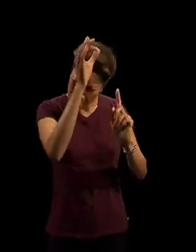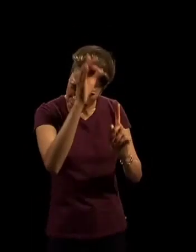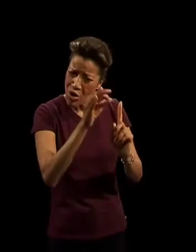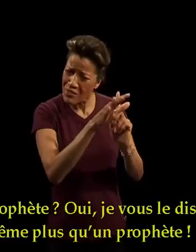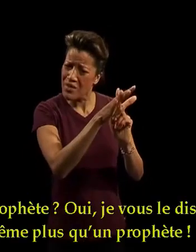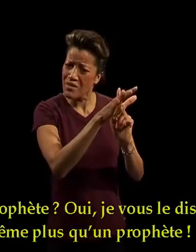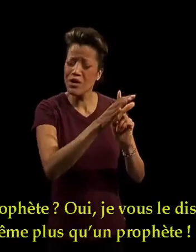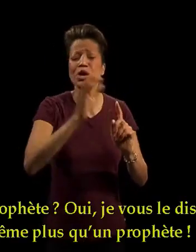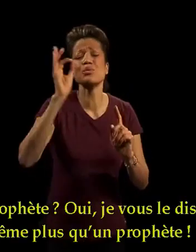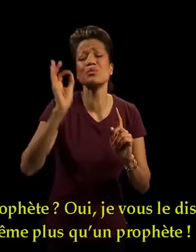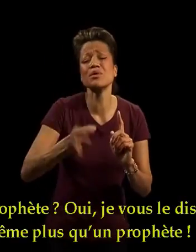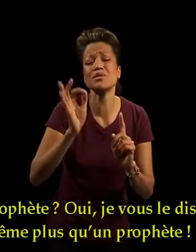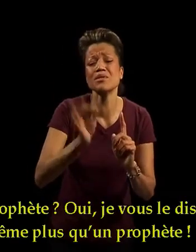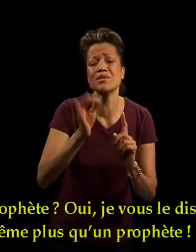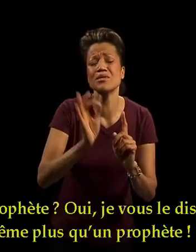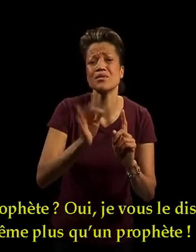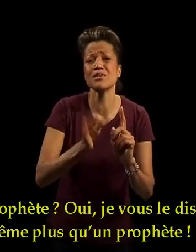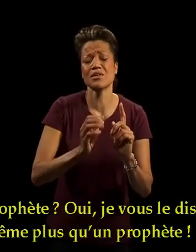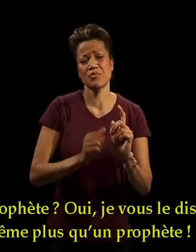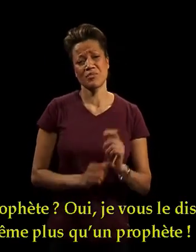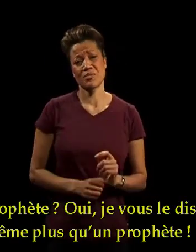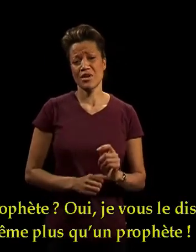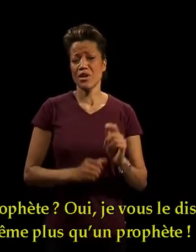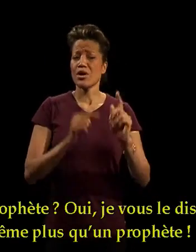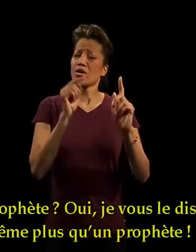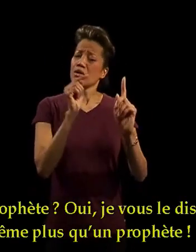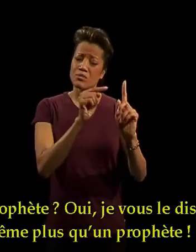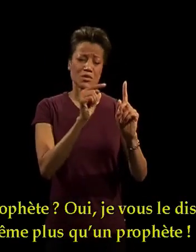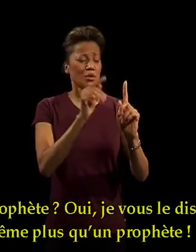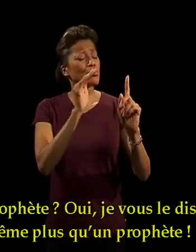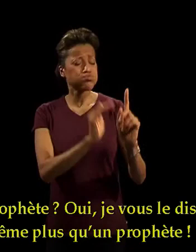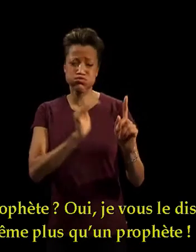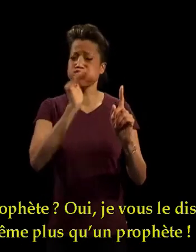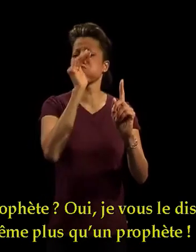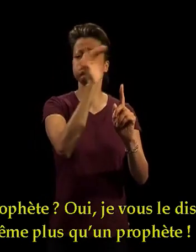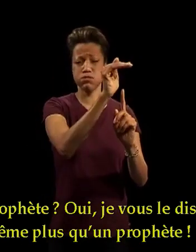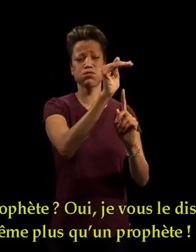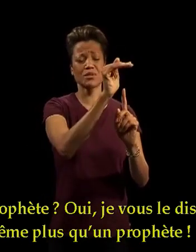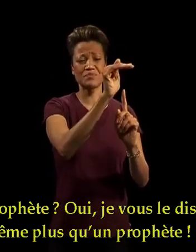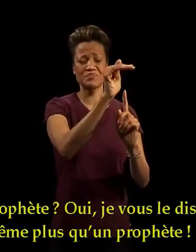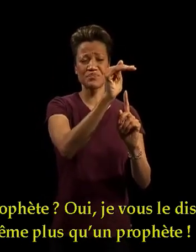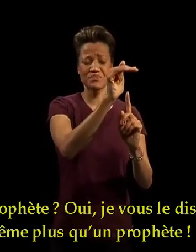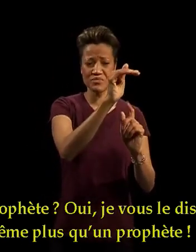Un prophète? Oui, je vous le dis, et même plus qu'un prophète.